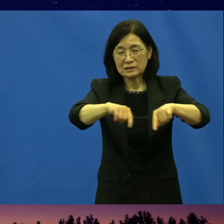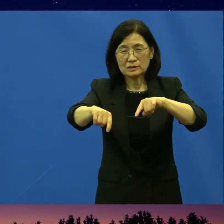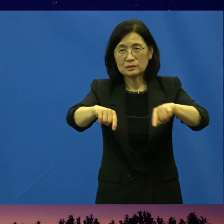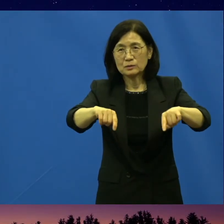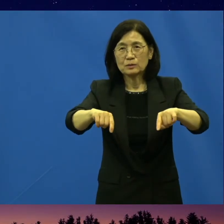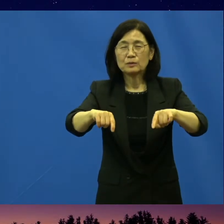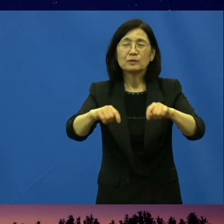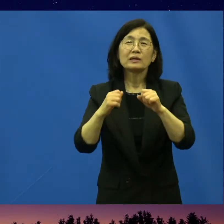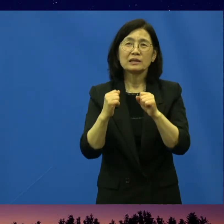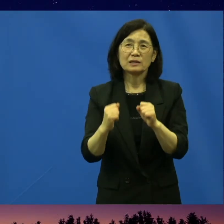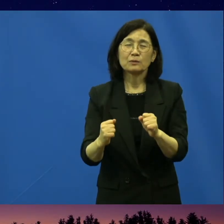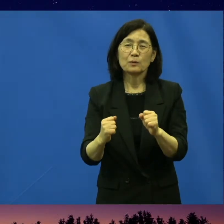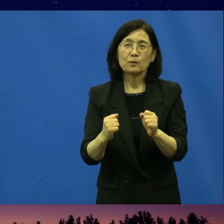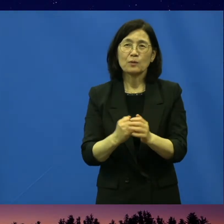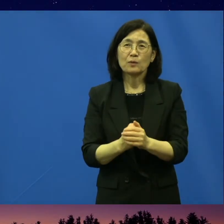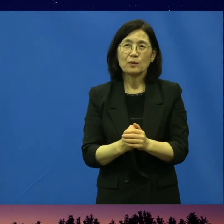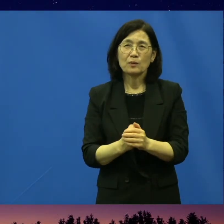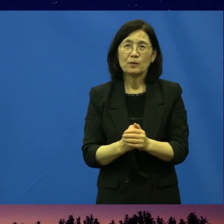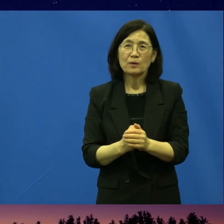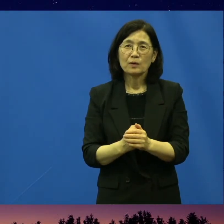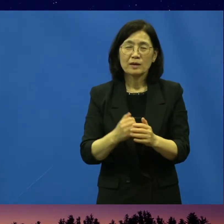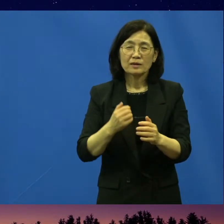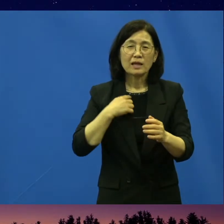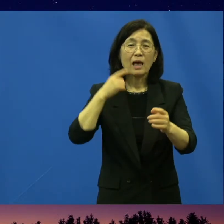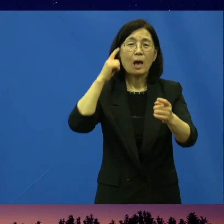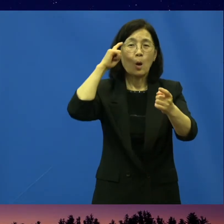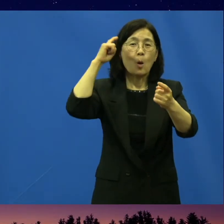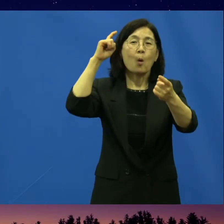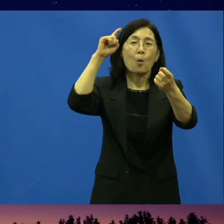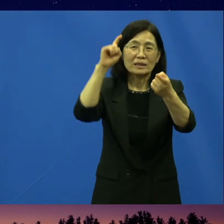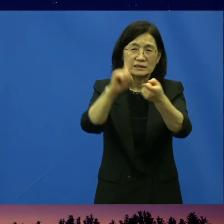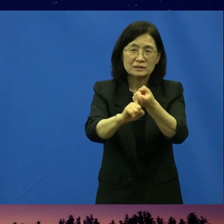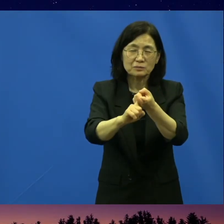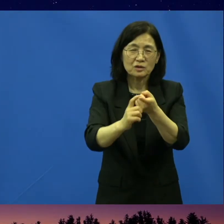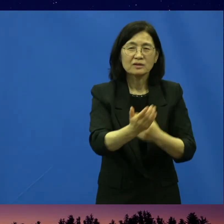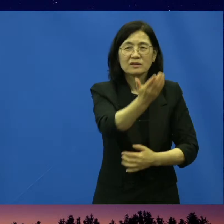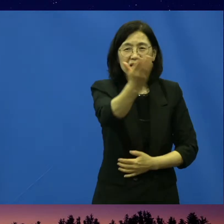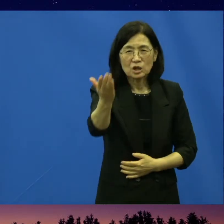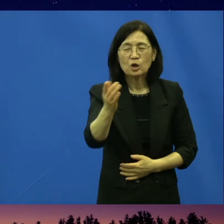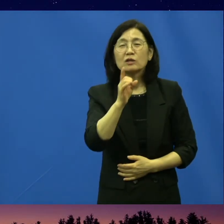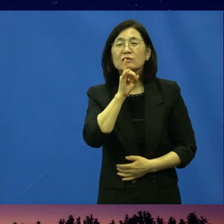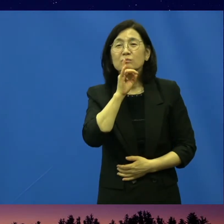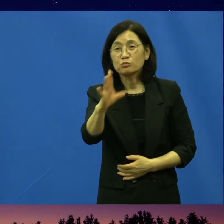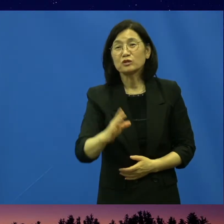나는 온통 내 관심은 너에게 있다.